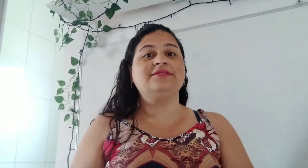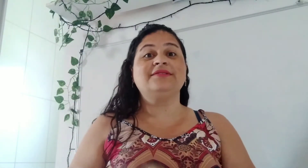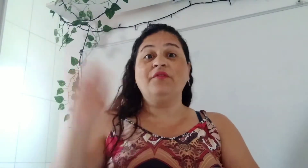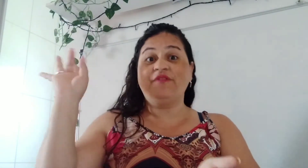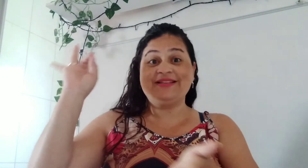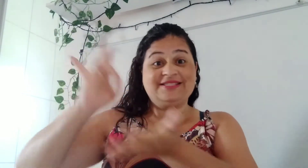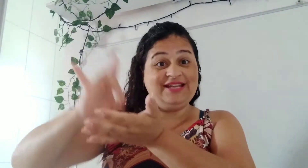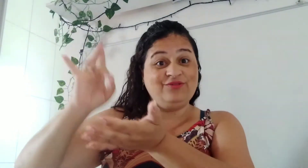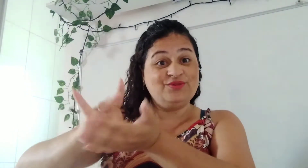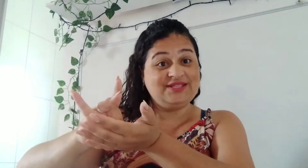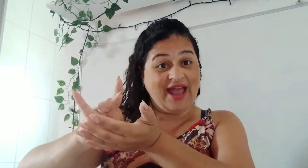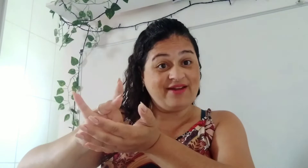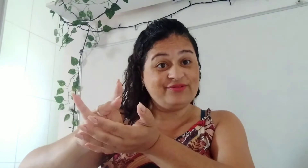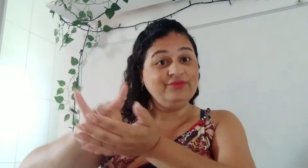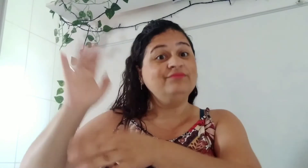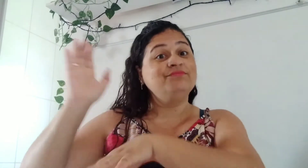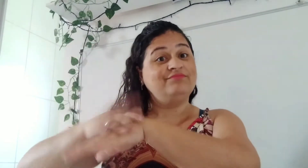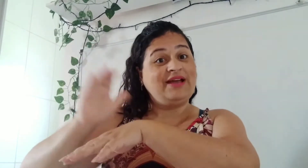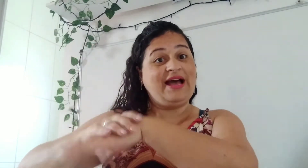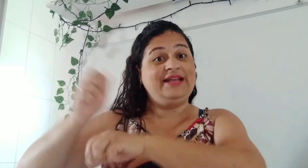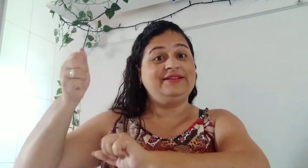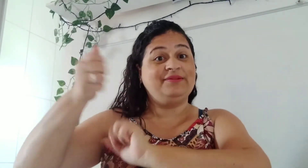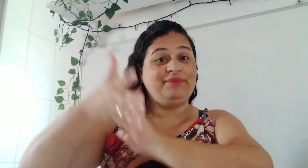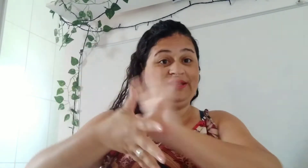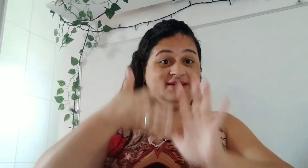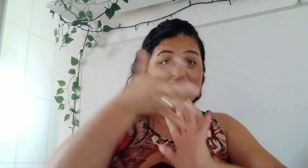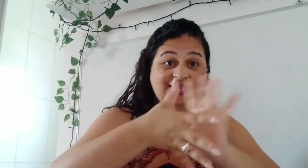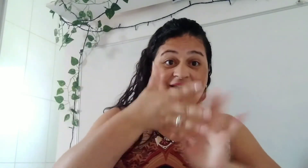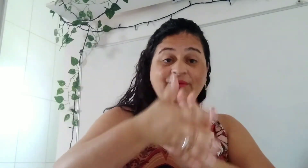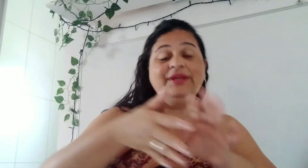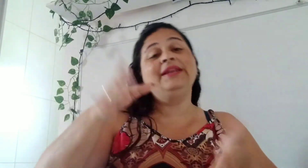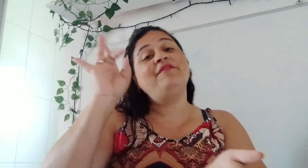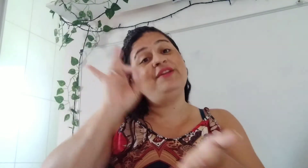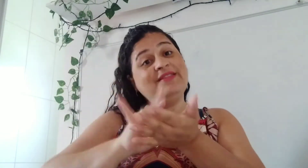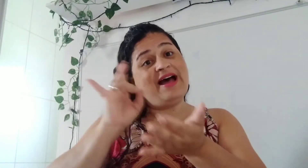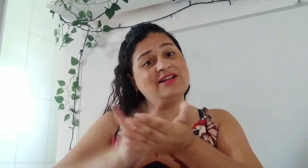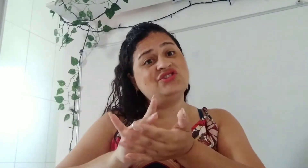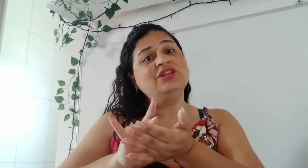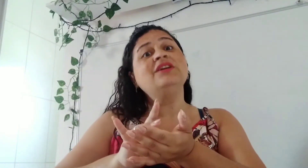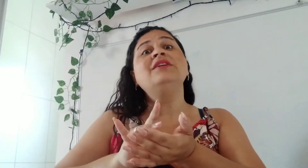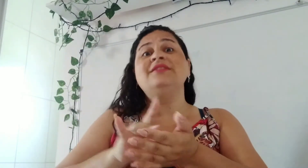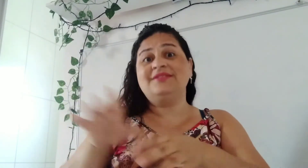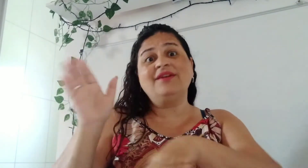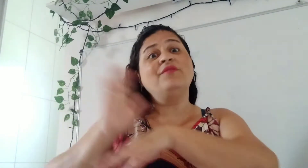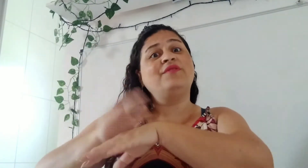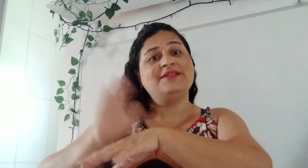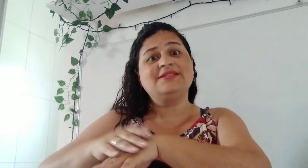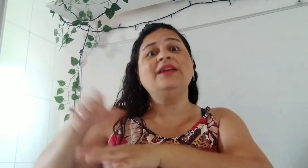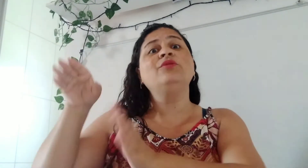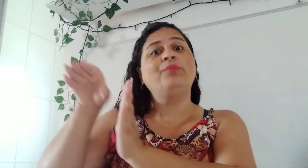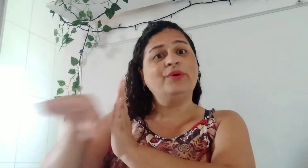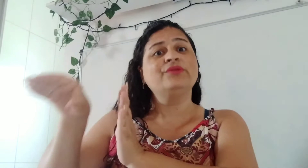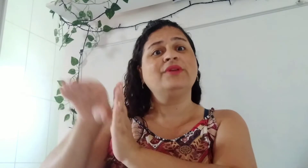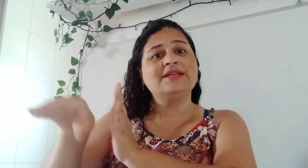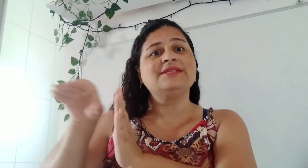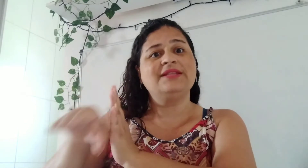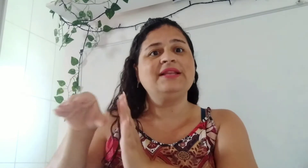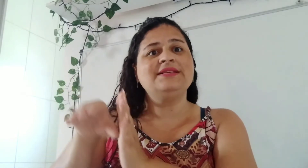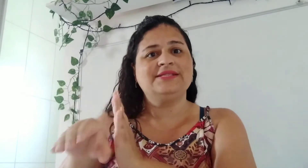estão fazendo certo a interpretação e, na verdade, estão fazendo o português